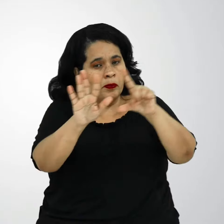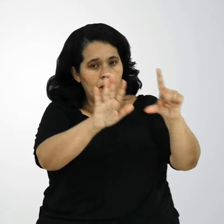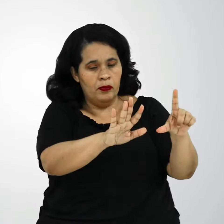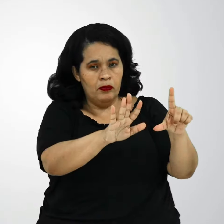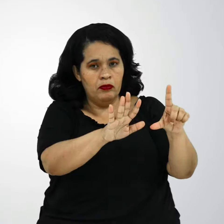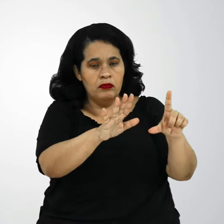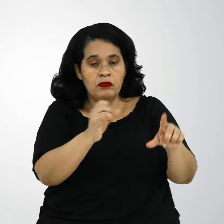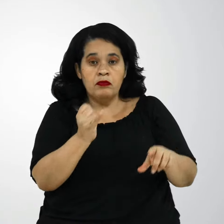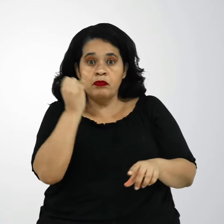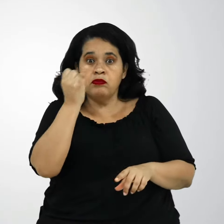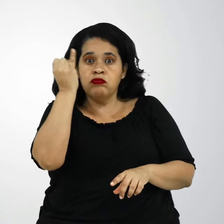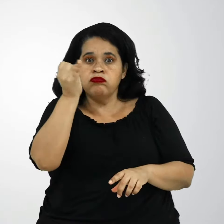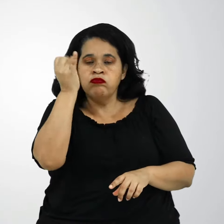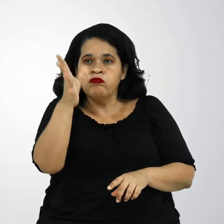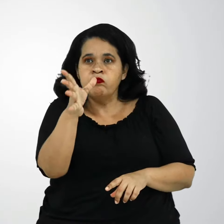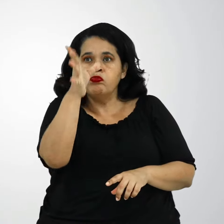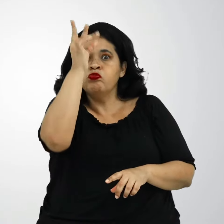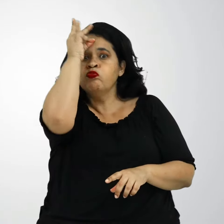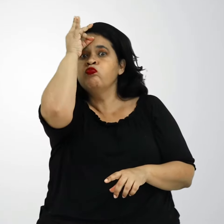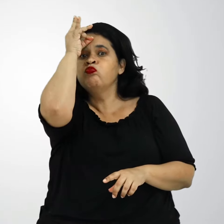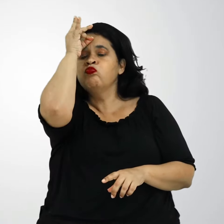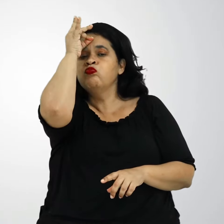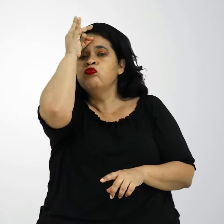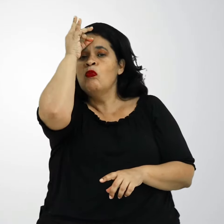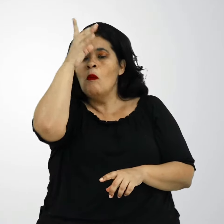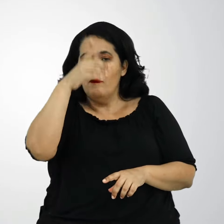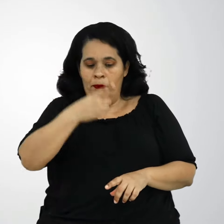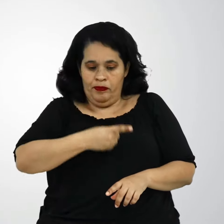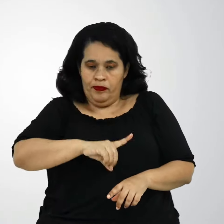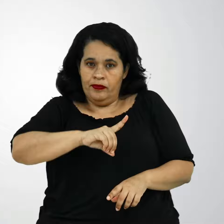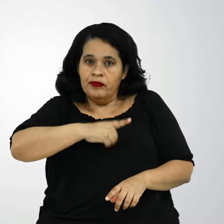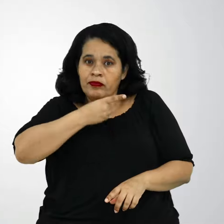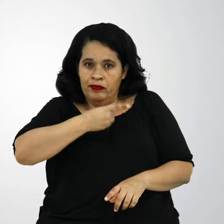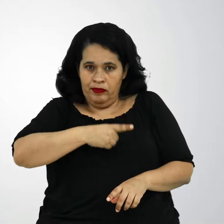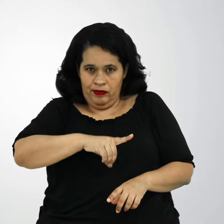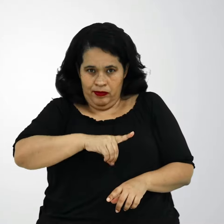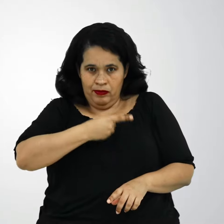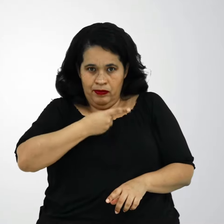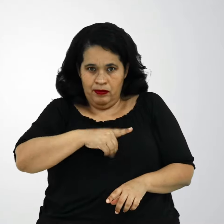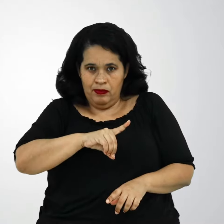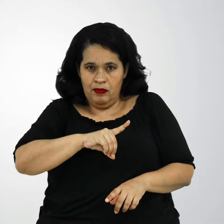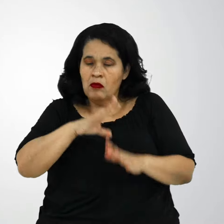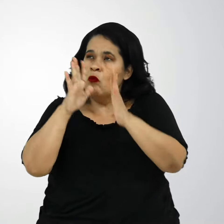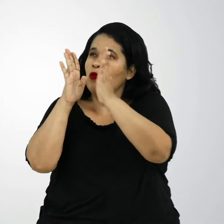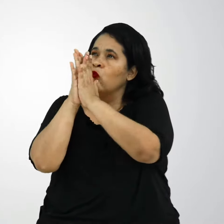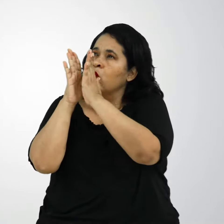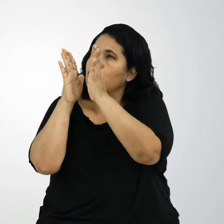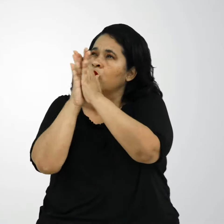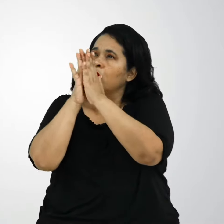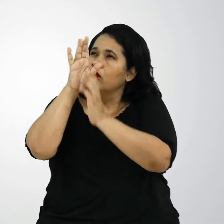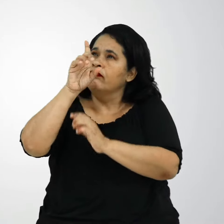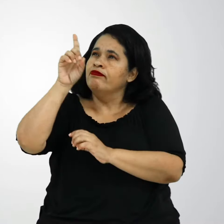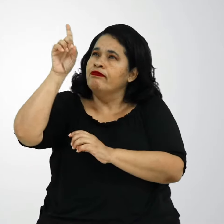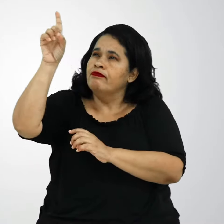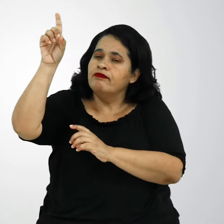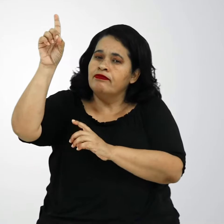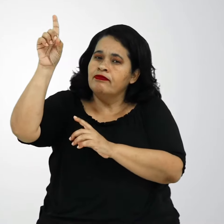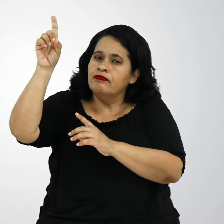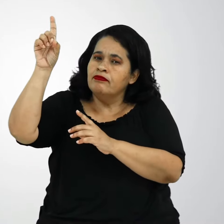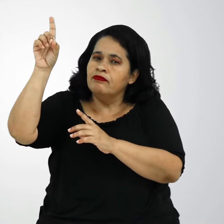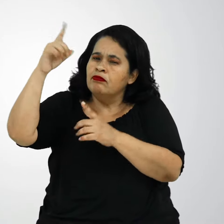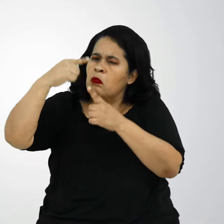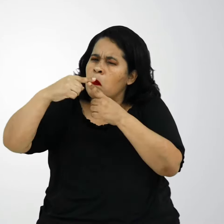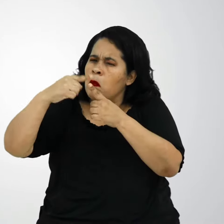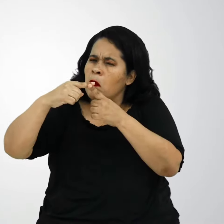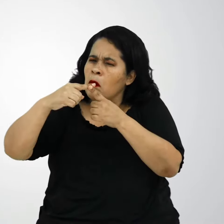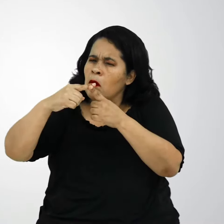Alain comenta e traz para a gente aqui. Daniel está orando a Deus porque ele está entendendo que